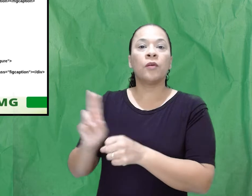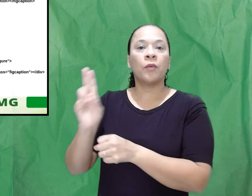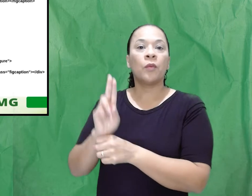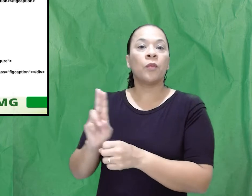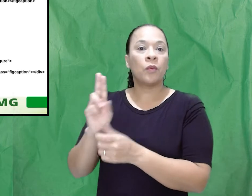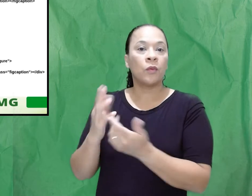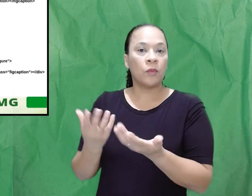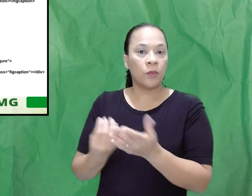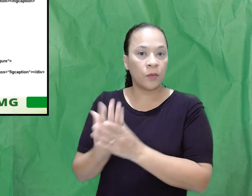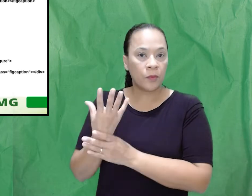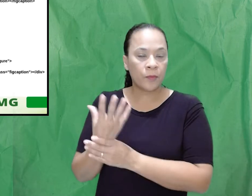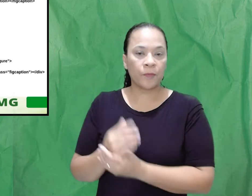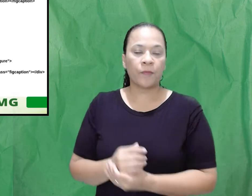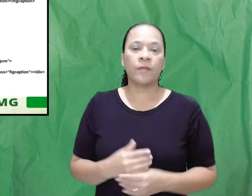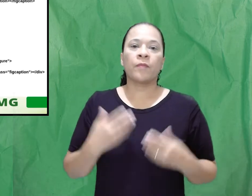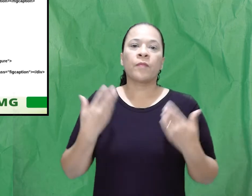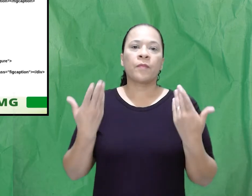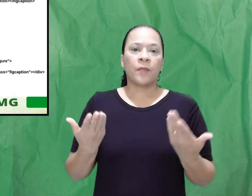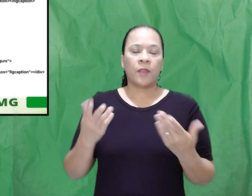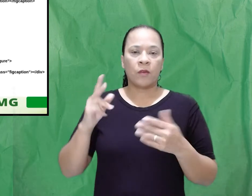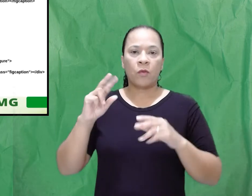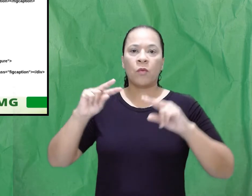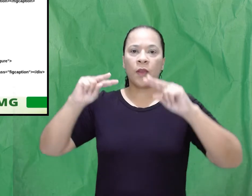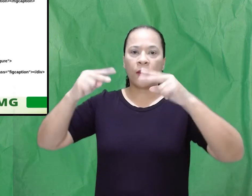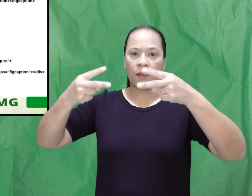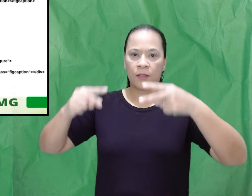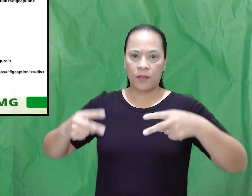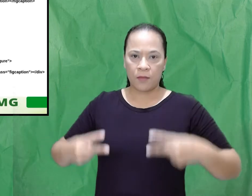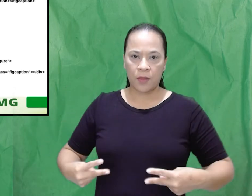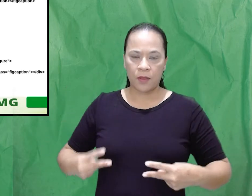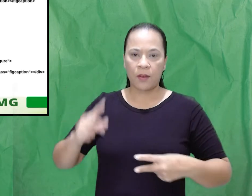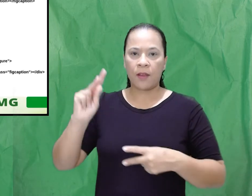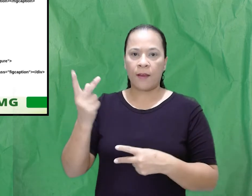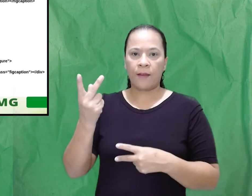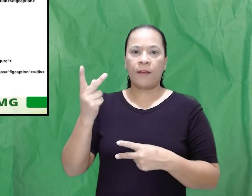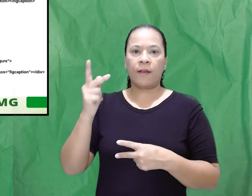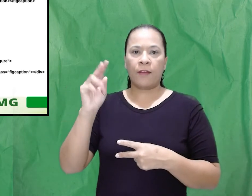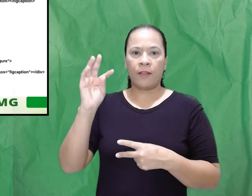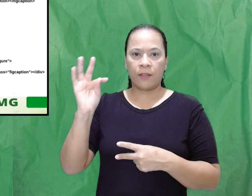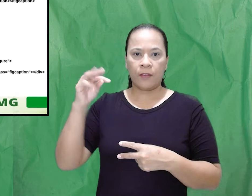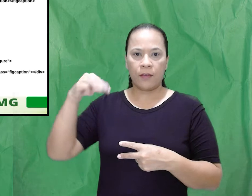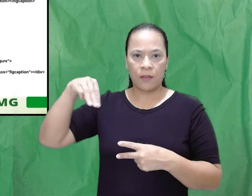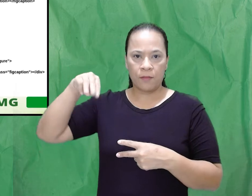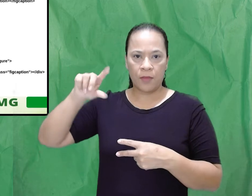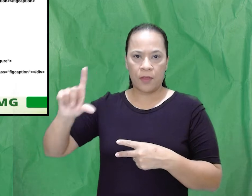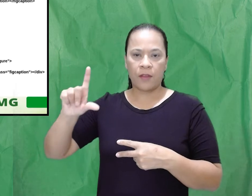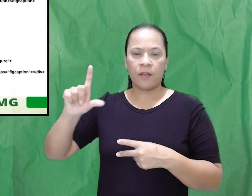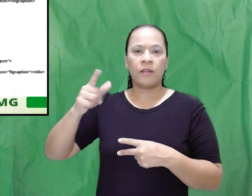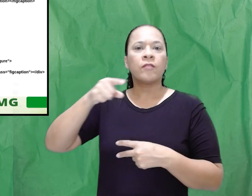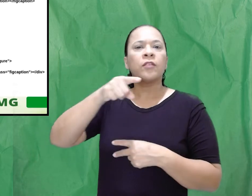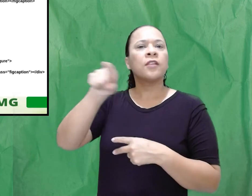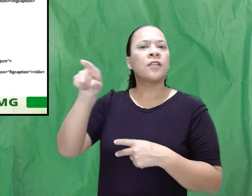Então, o HTML5, vocês viram aí no curso de programação web,